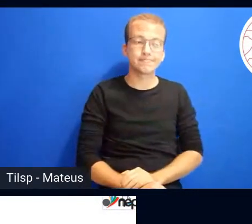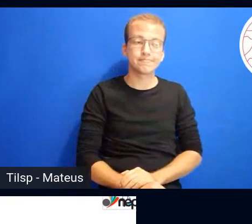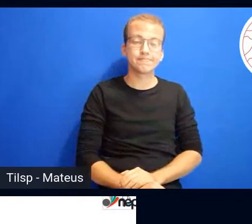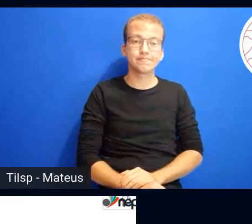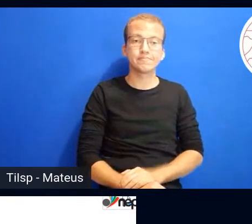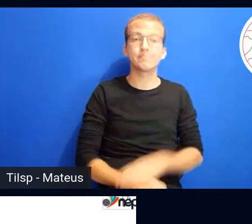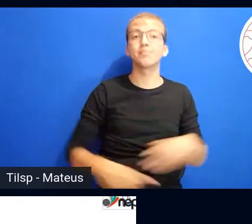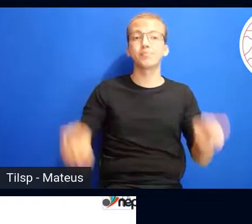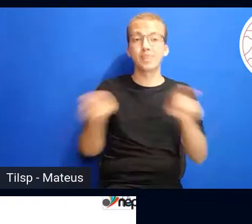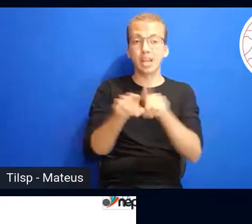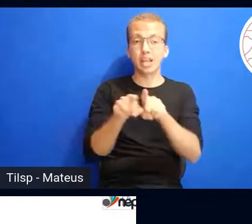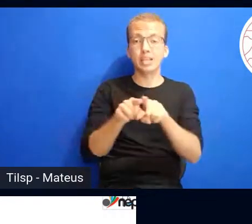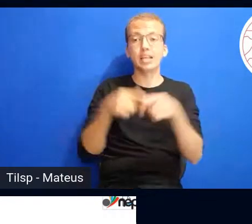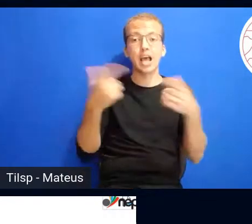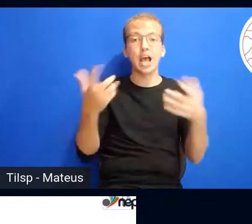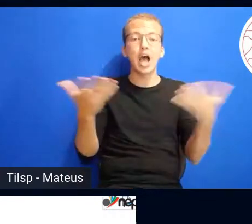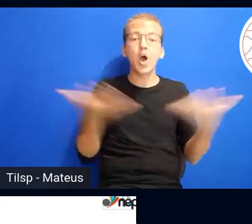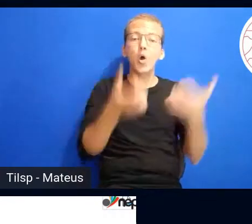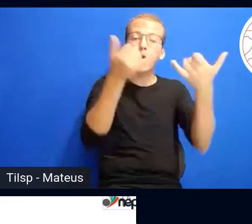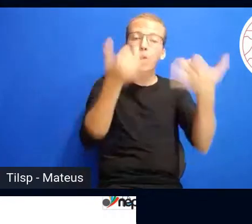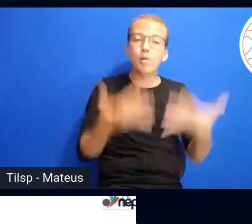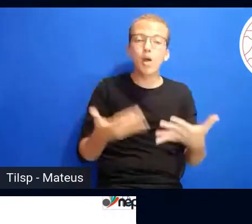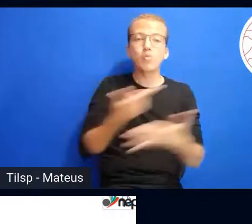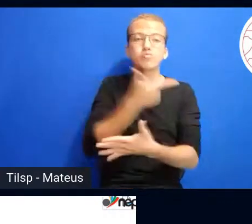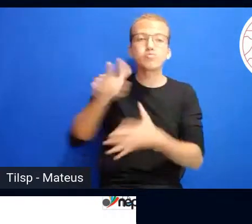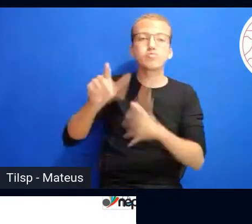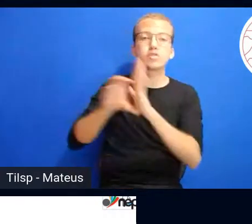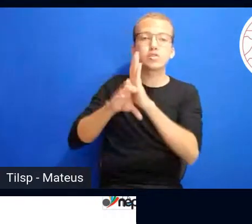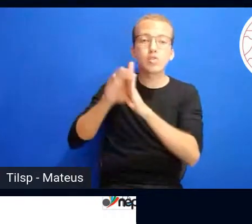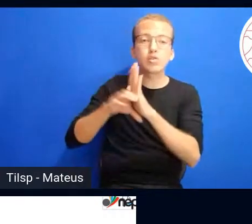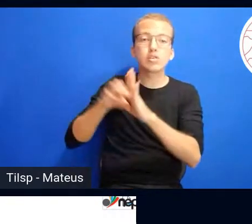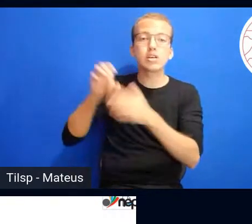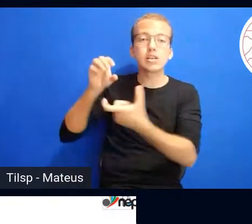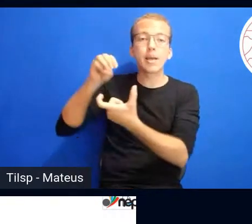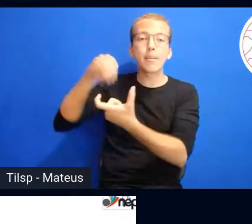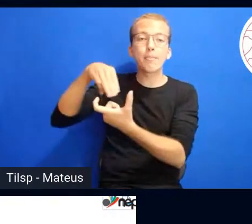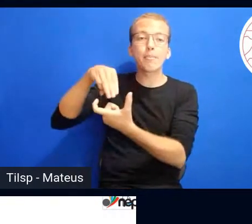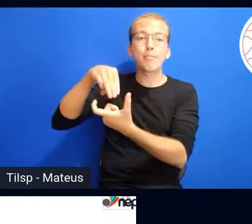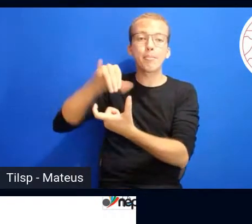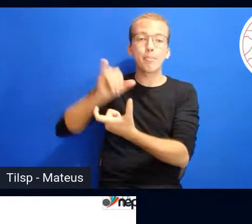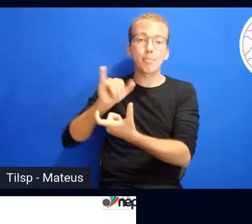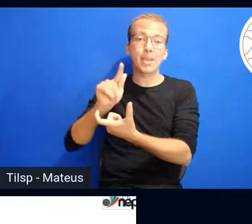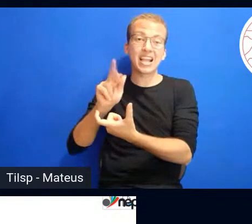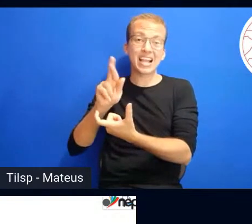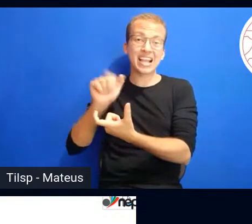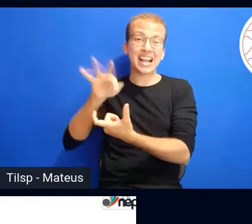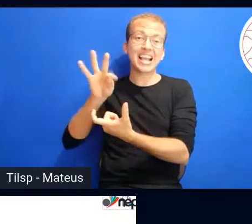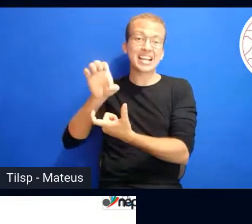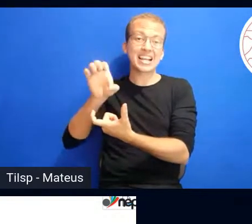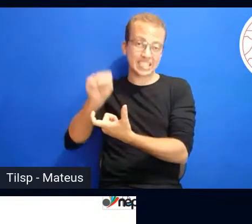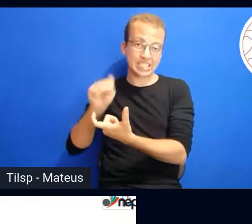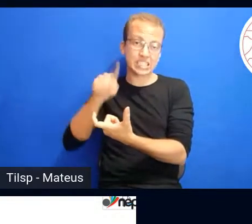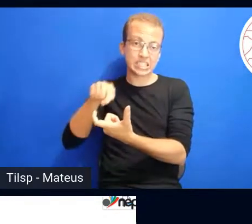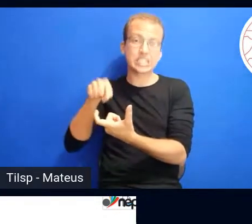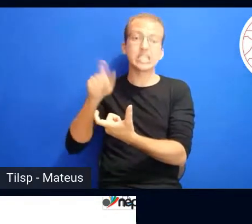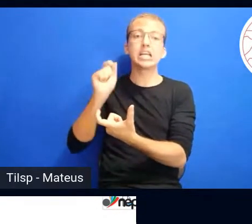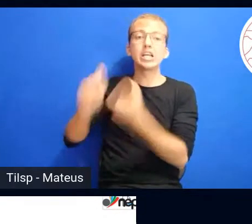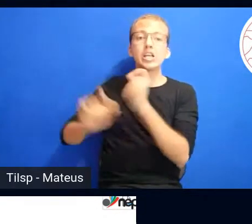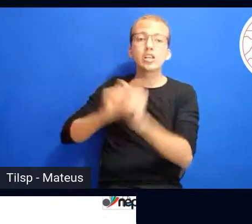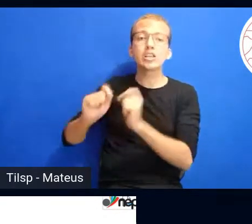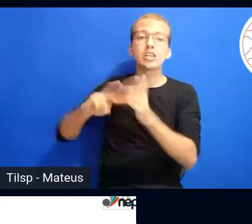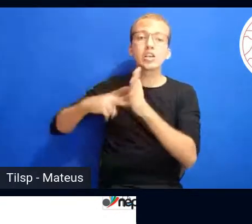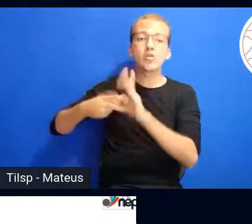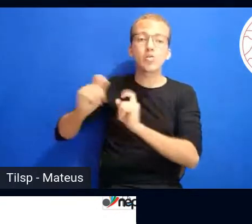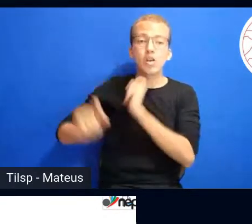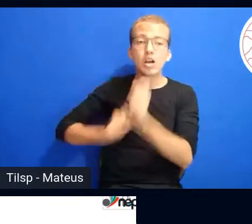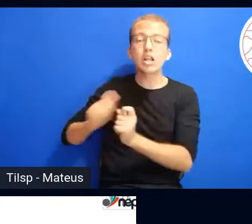migrantes, né, eh, alguns pesquisadores defendem que a diferença entre eles e os refugiados é que os migrantes são